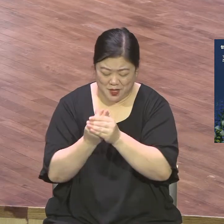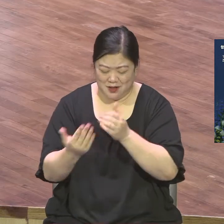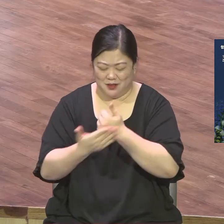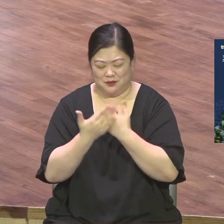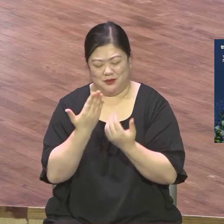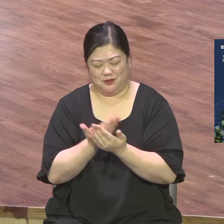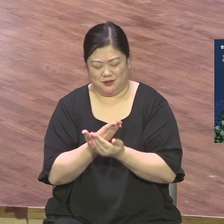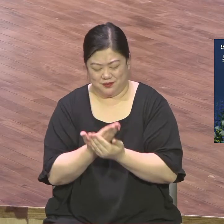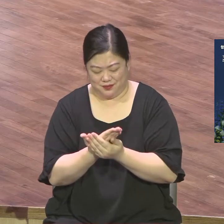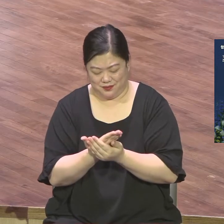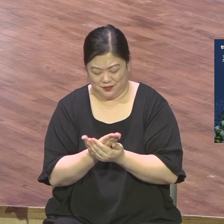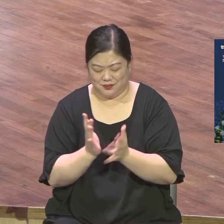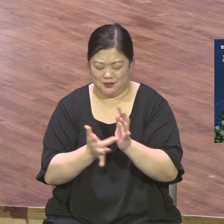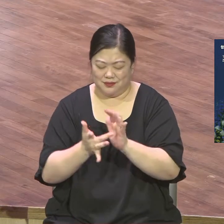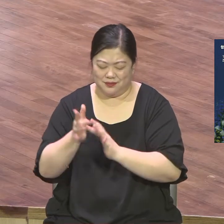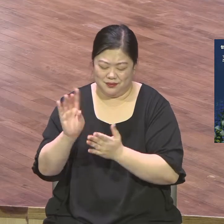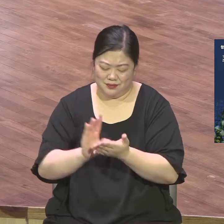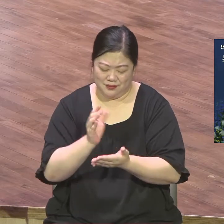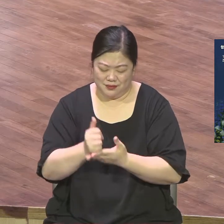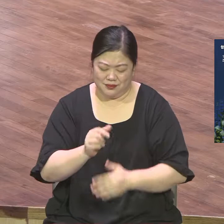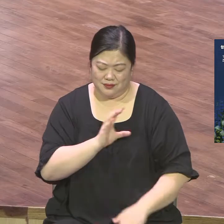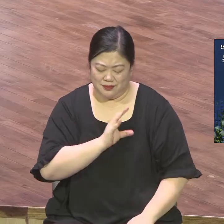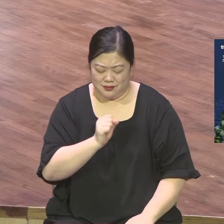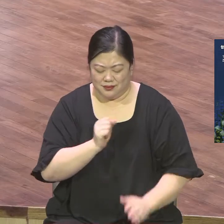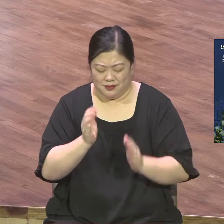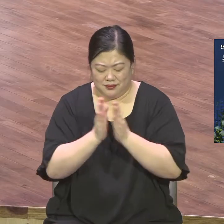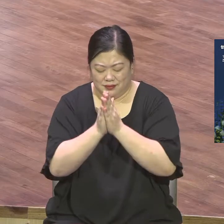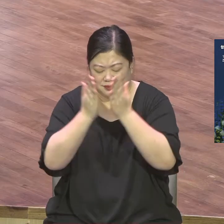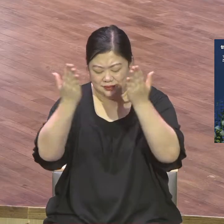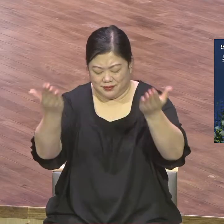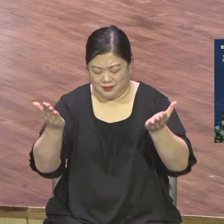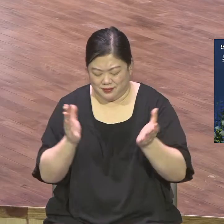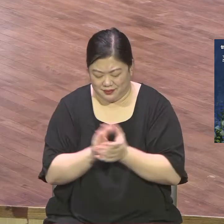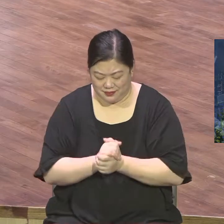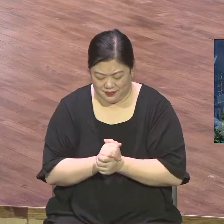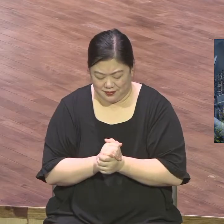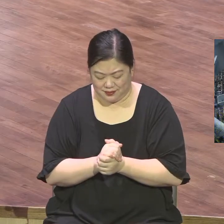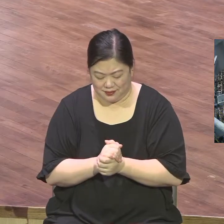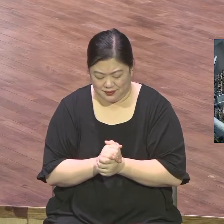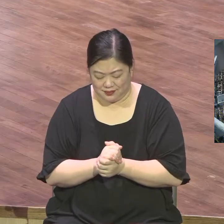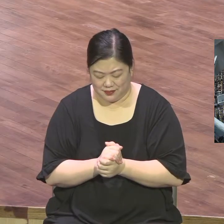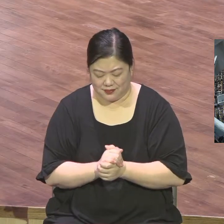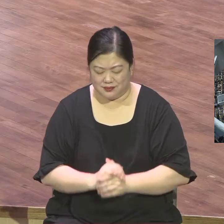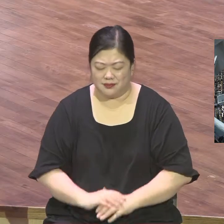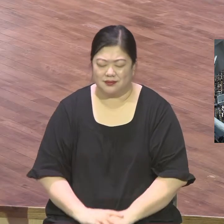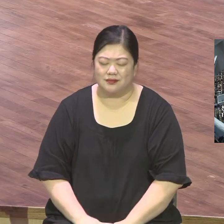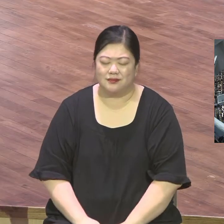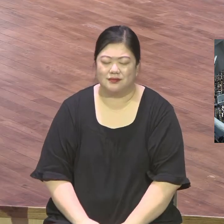도와주옵소서. 예수의 이름 받들어 기도합니다. 아멘.